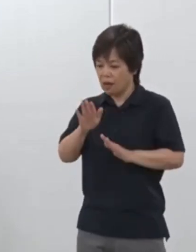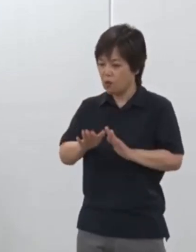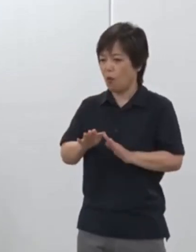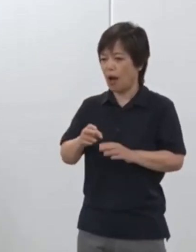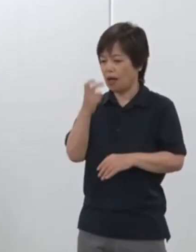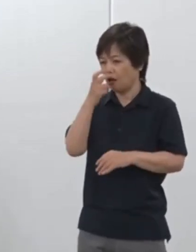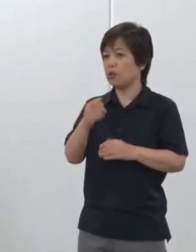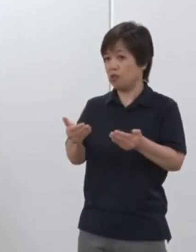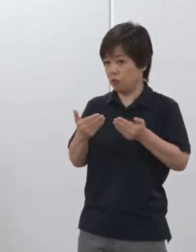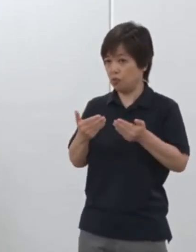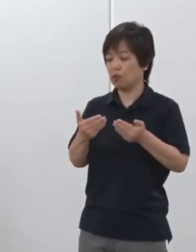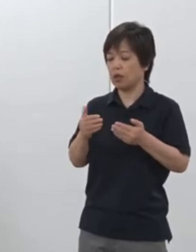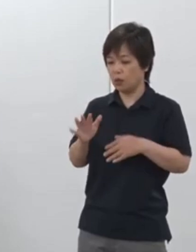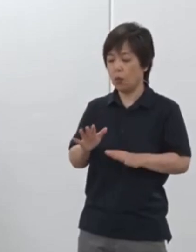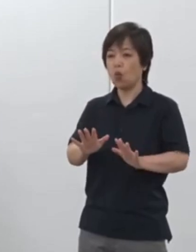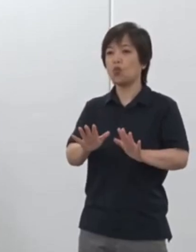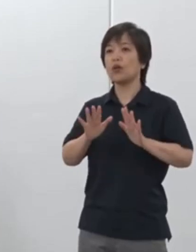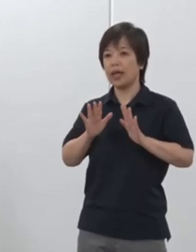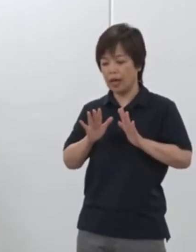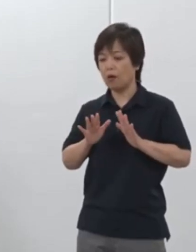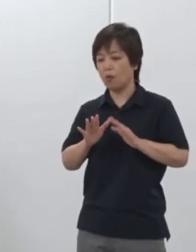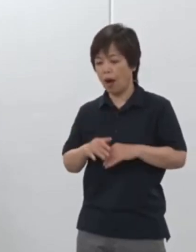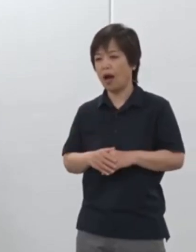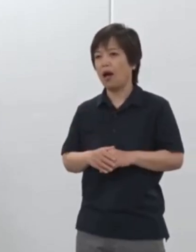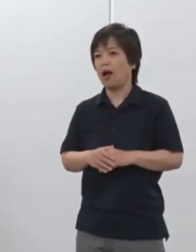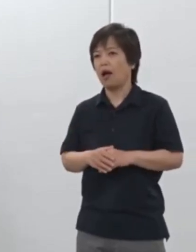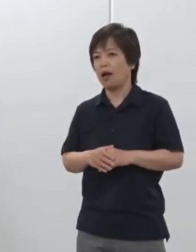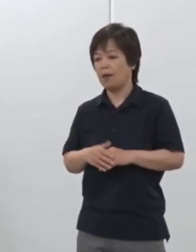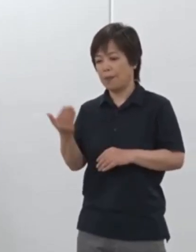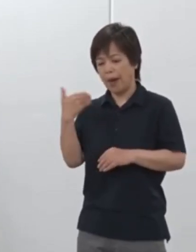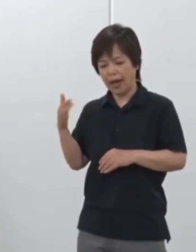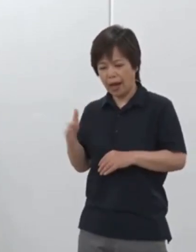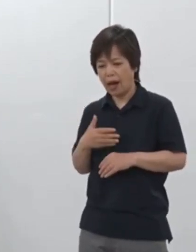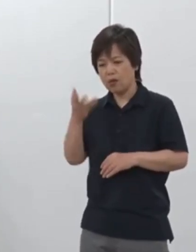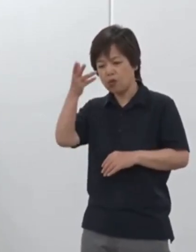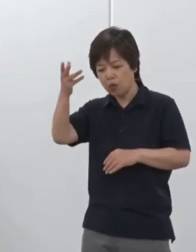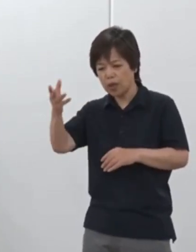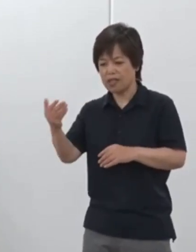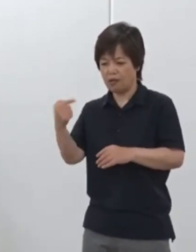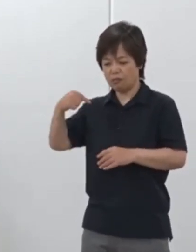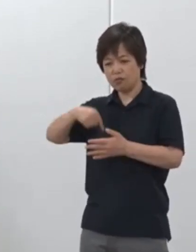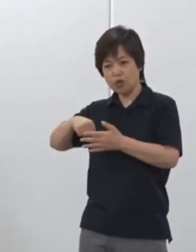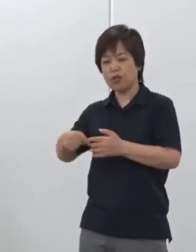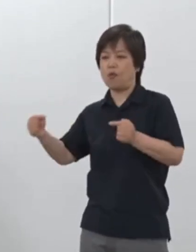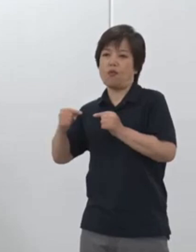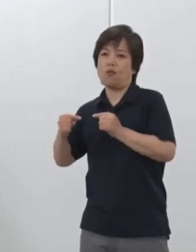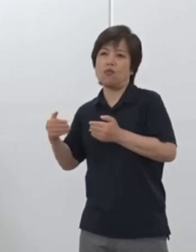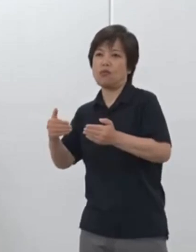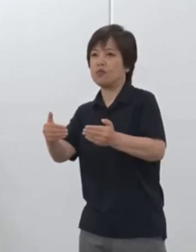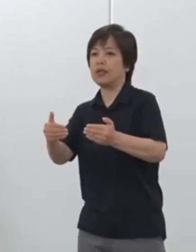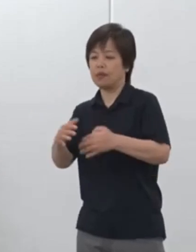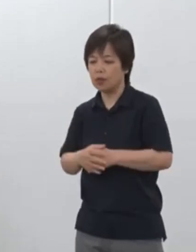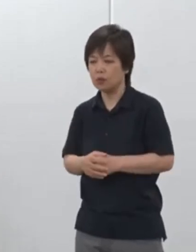ど、受け入れに関しては重ねてになりますが、結構前からその想定して議論は進んでたので、今